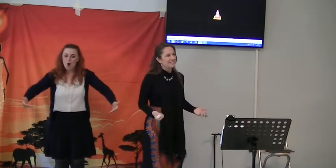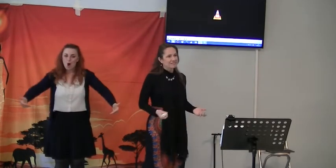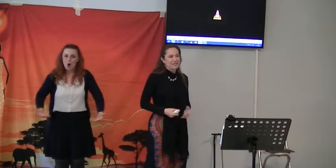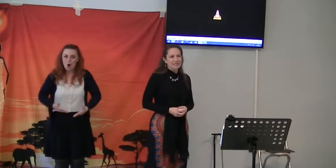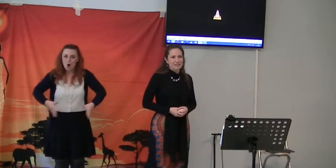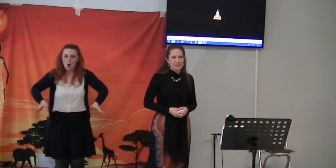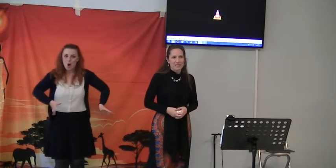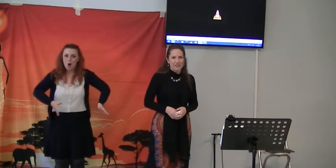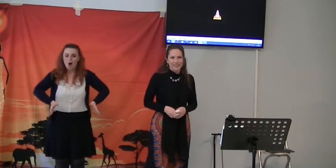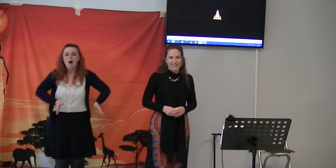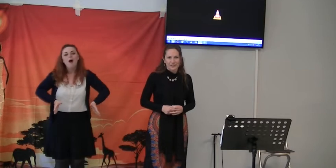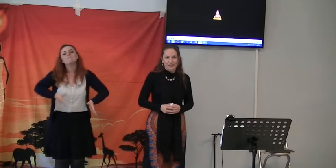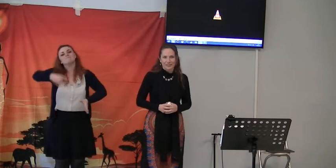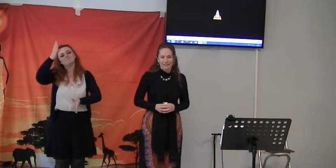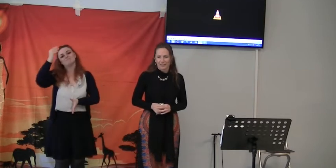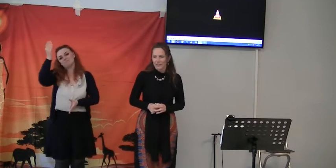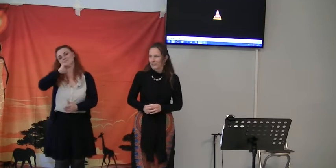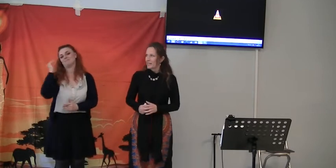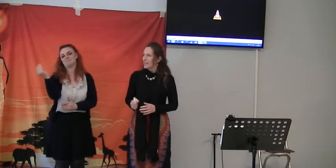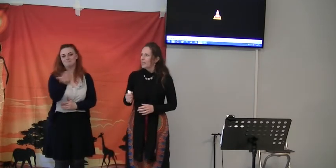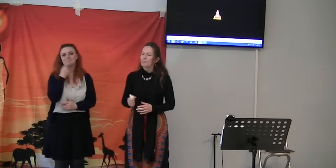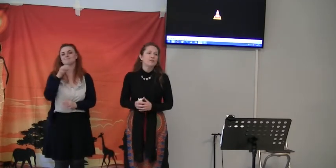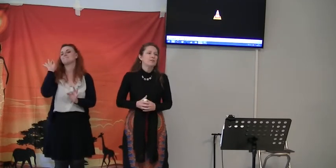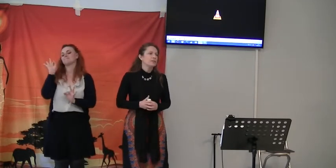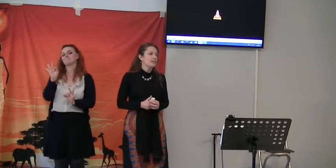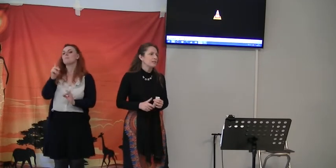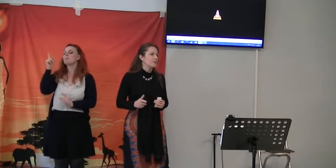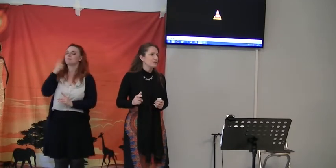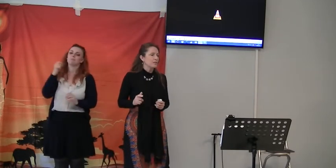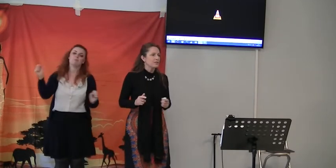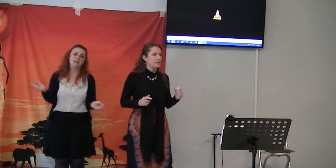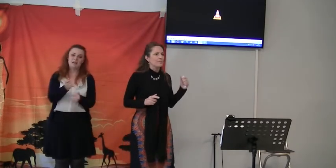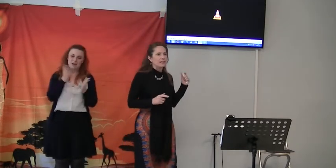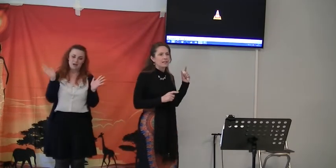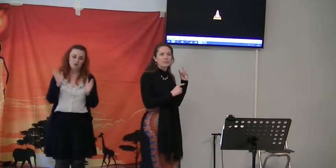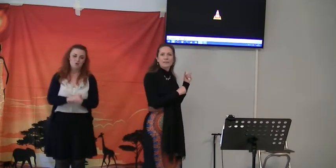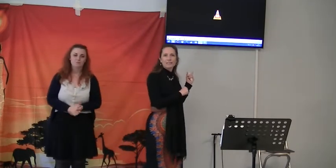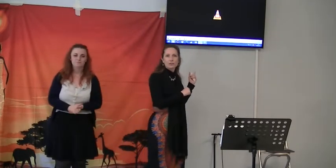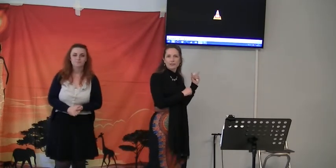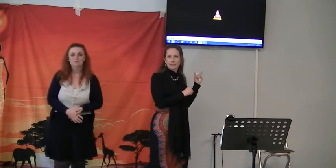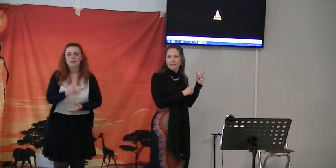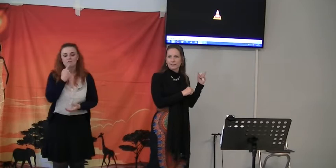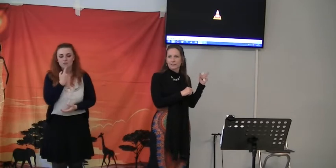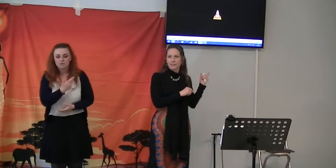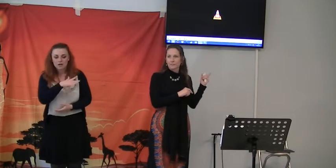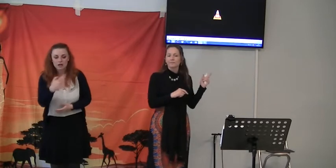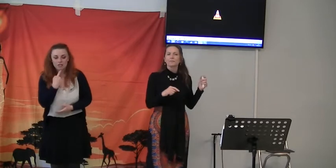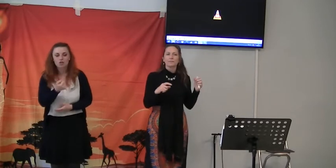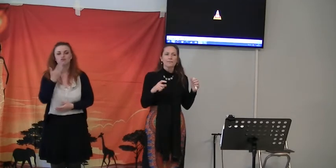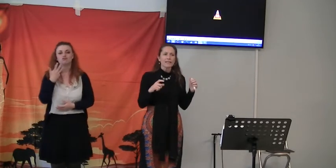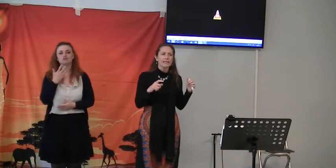questi veramente sono dei miracoli che Dio ha fatto. E poi volevo dire giusto una cosa, l'ultima canzone che avete